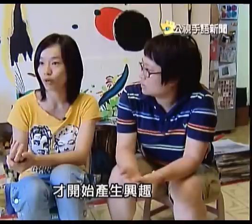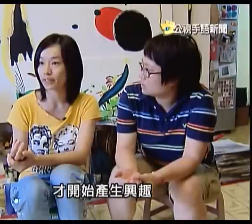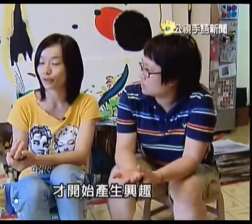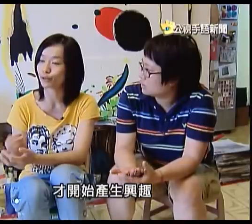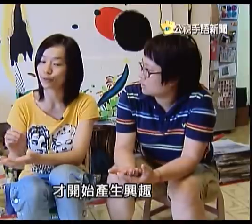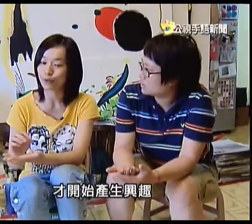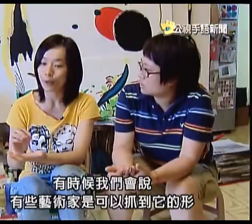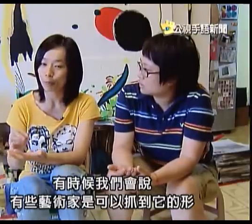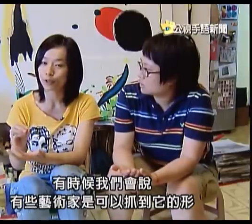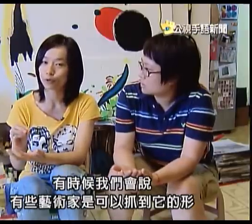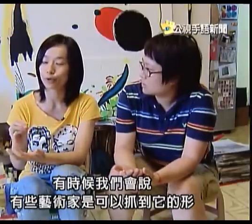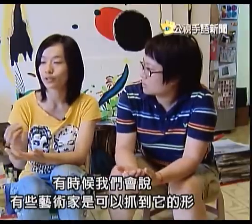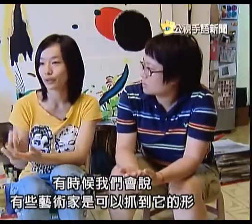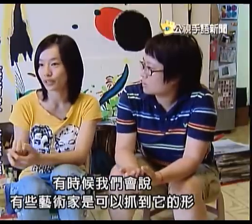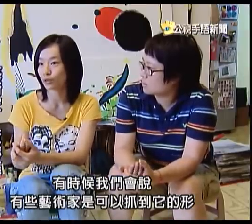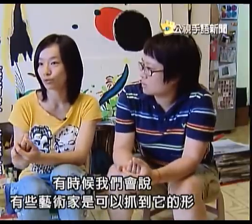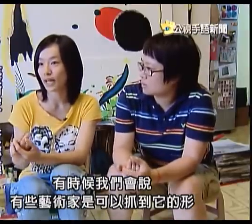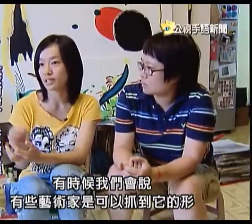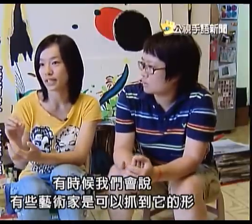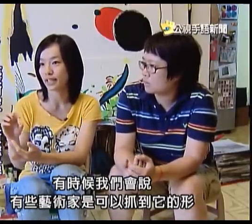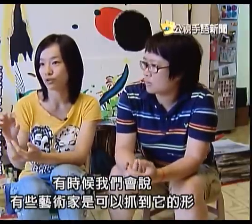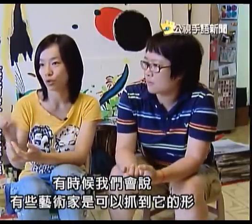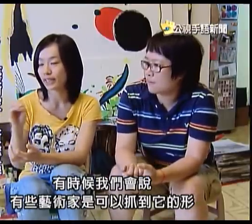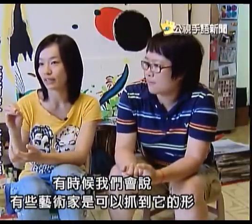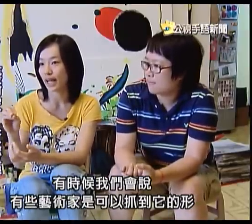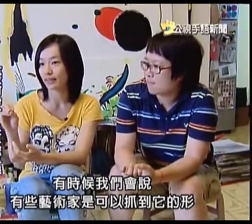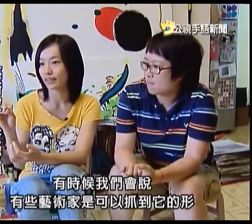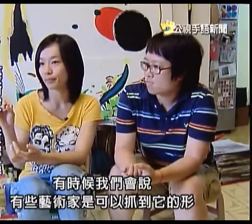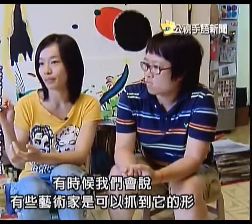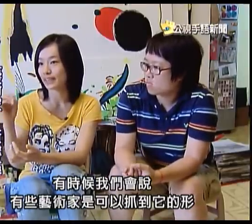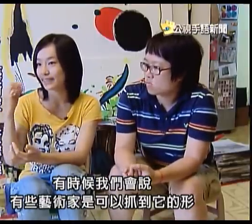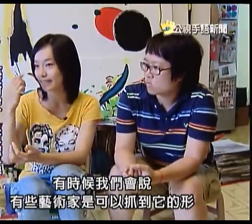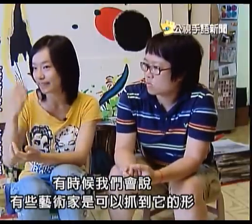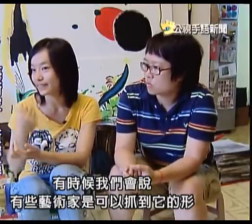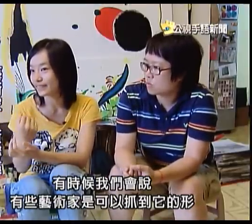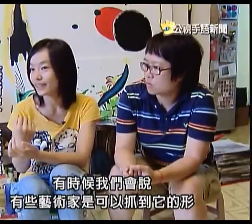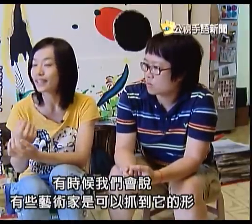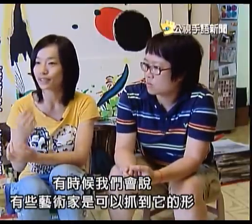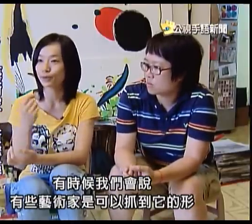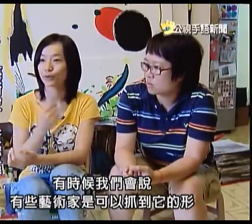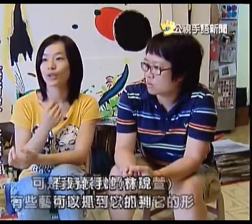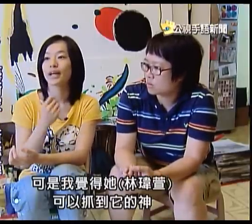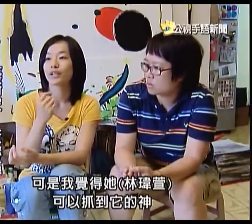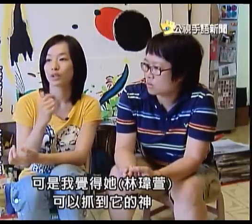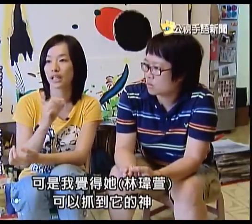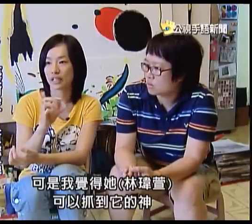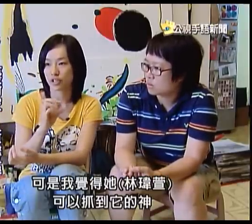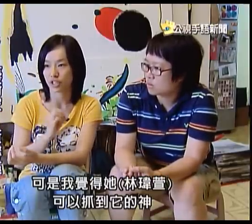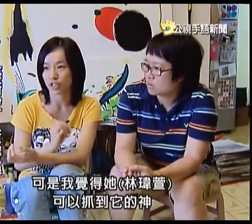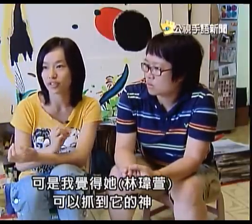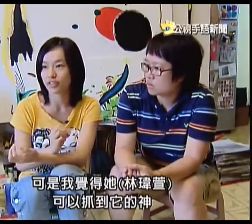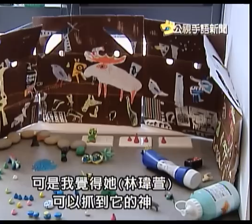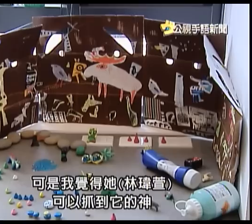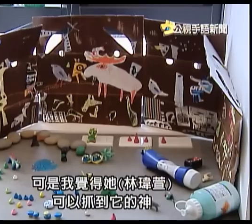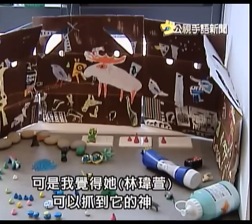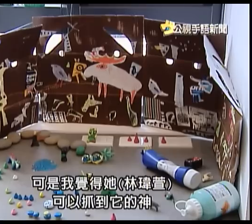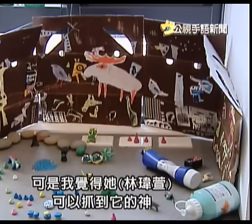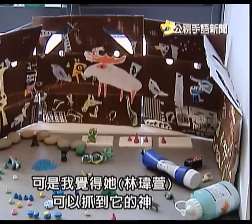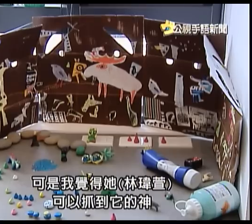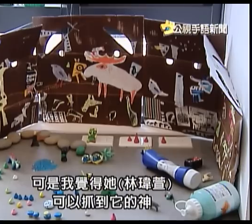有时候我们会说有些艺术家是可以抓到他的形，可是我觉得他可以抓到他的神。 因为作品有